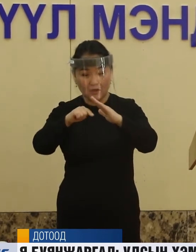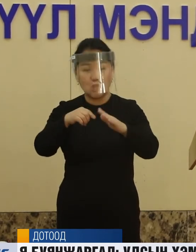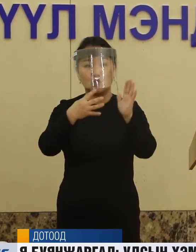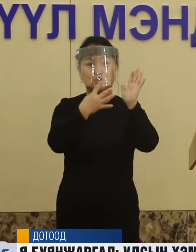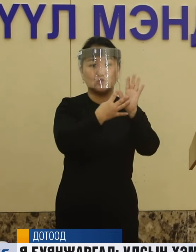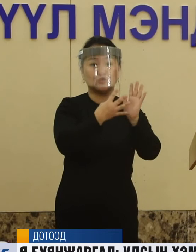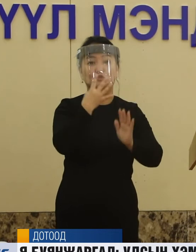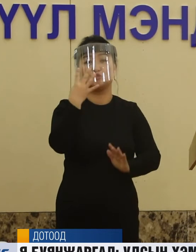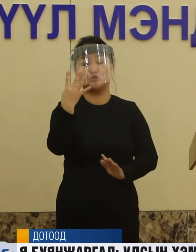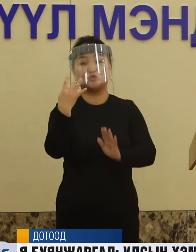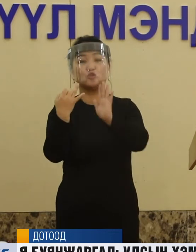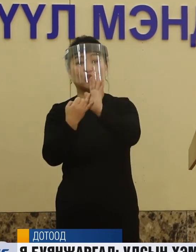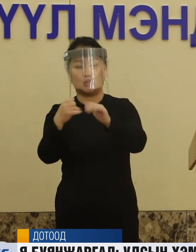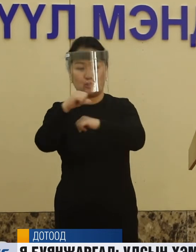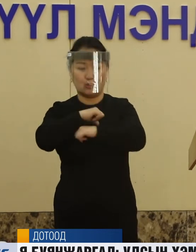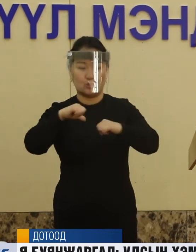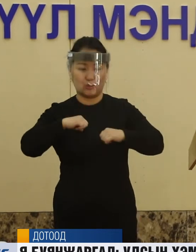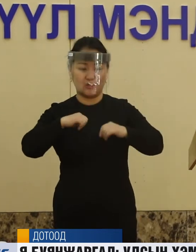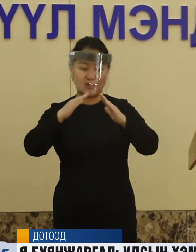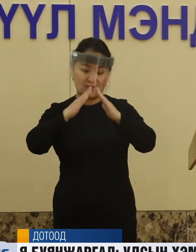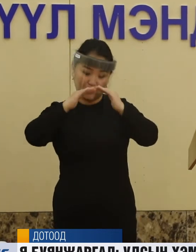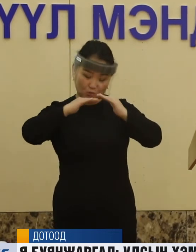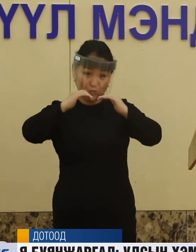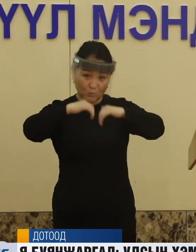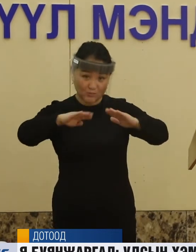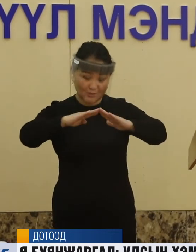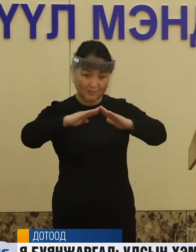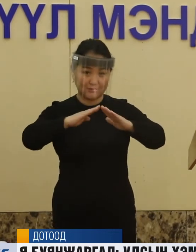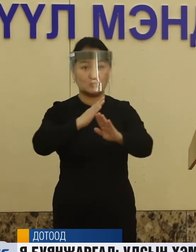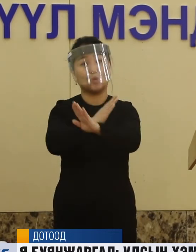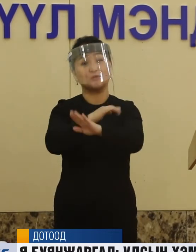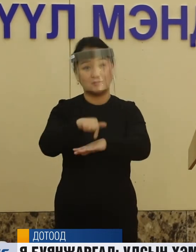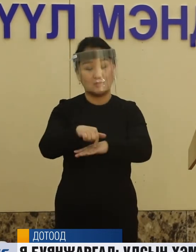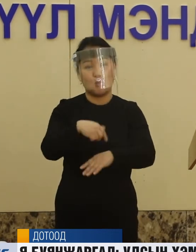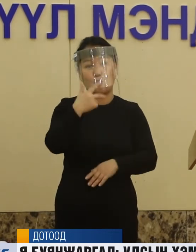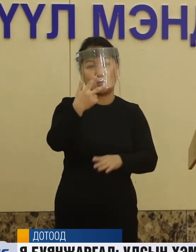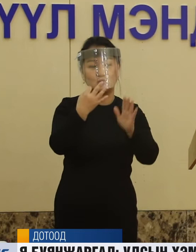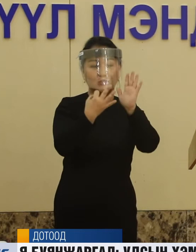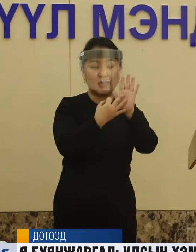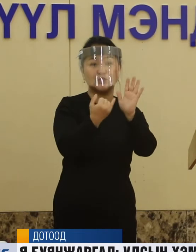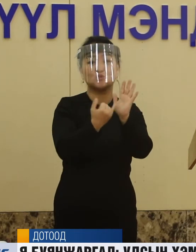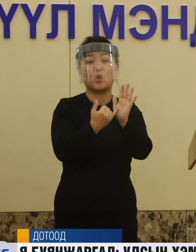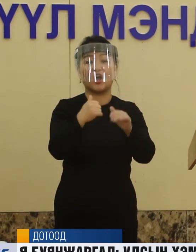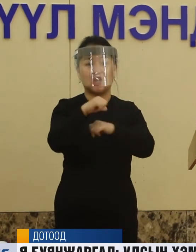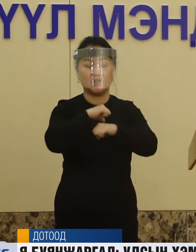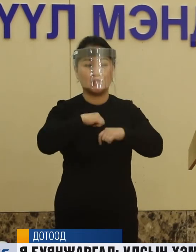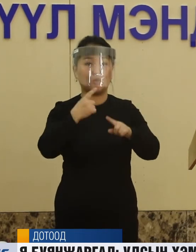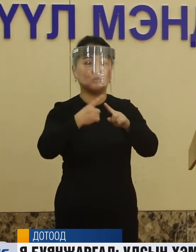947 иргэн бол тусгаарлалтаас бол гарсан байгаа. За 383 иргэн хөдөө орон нутг руу шилжиж